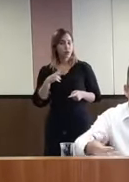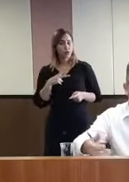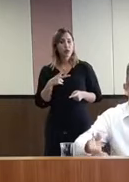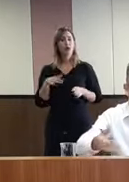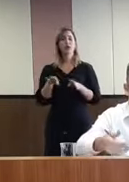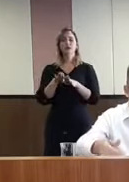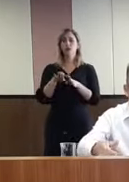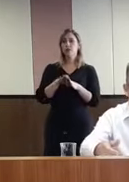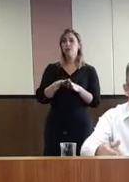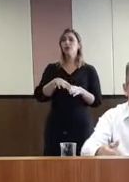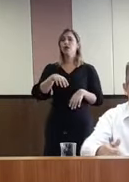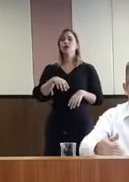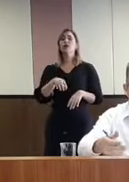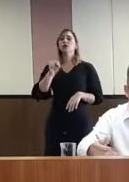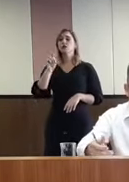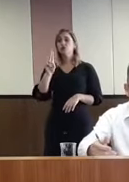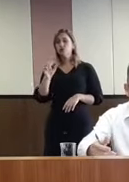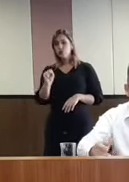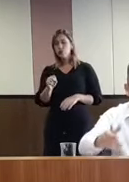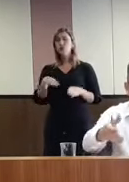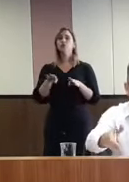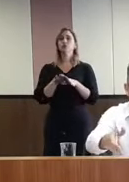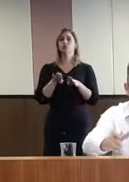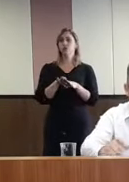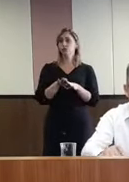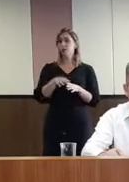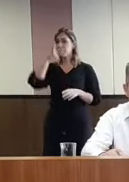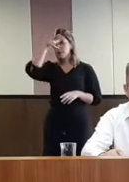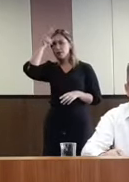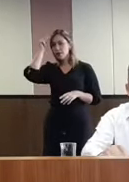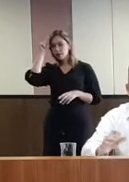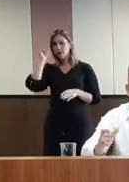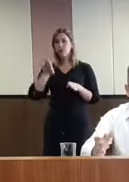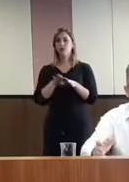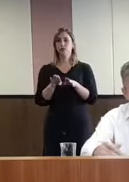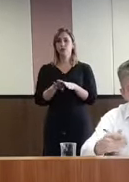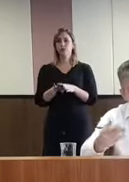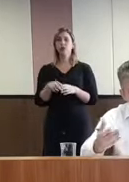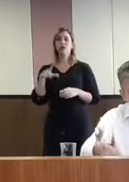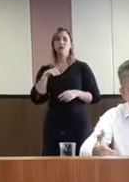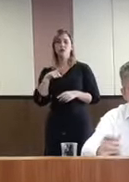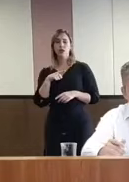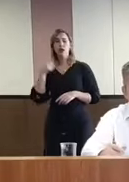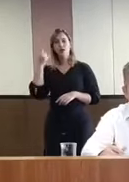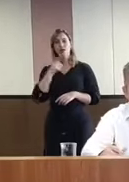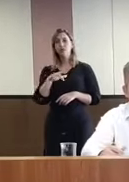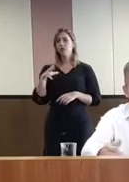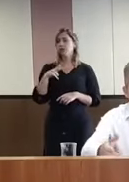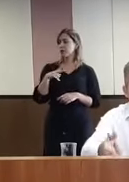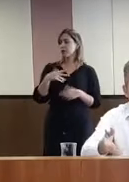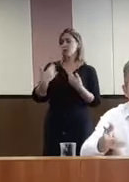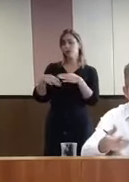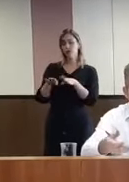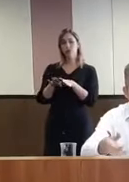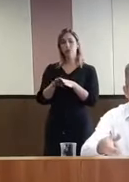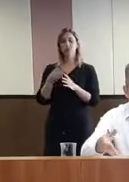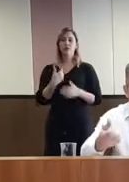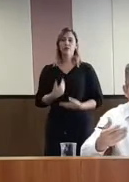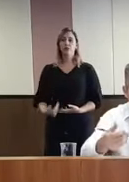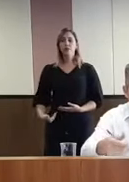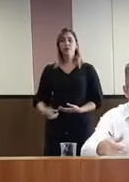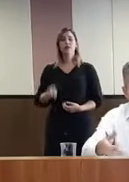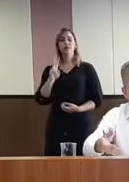deverá e poderá ser atendido na rede privada, com as quais eles têm convênios ou condições de pagar, e o governo